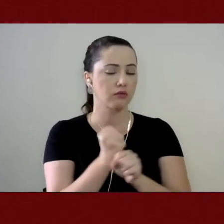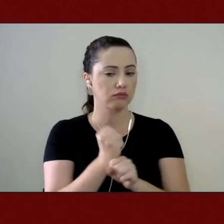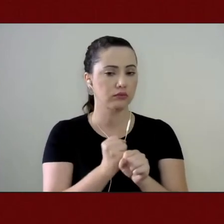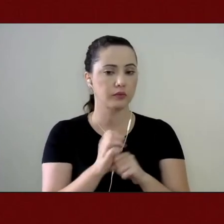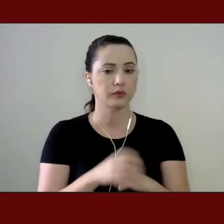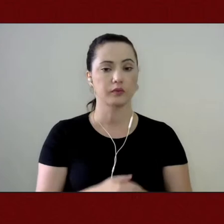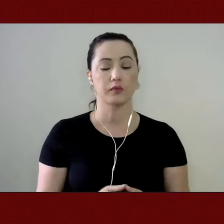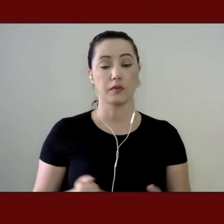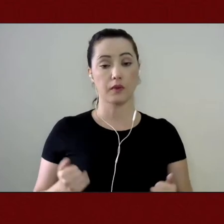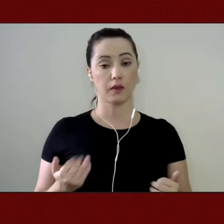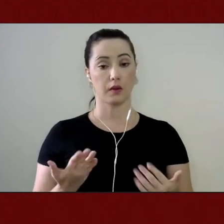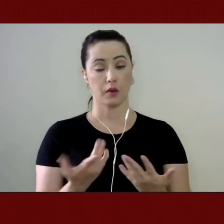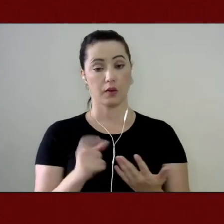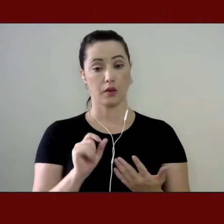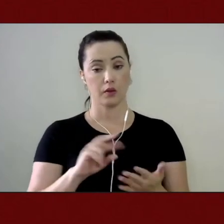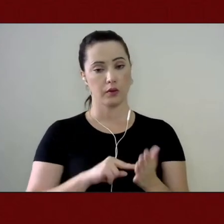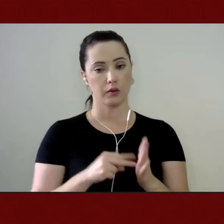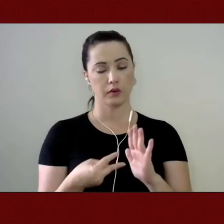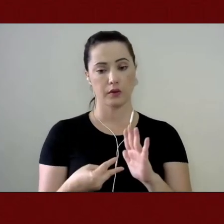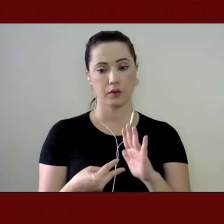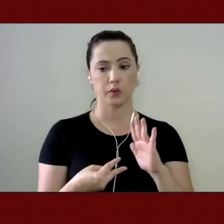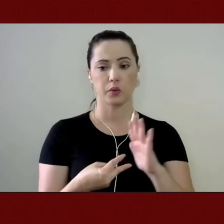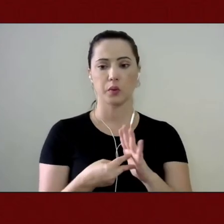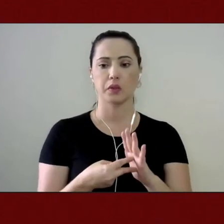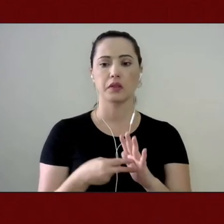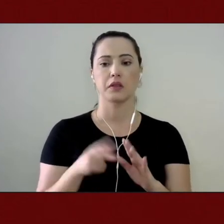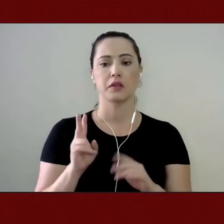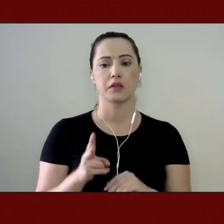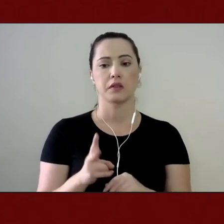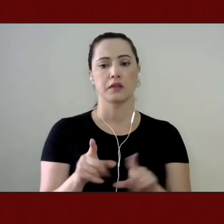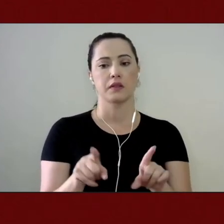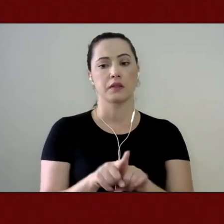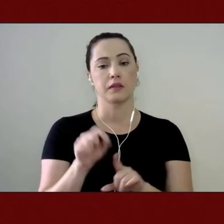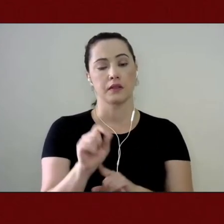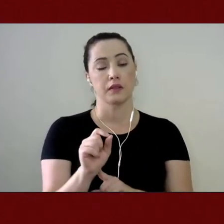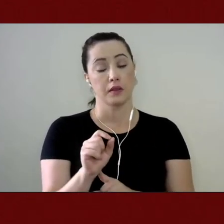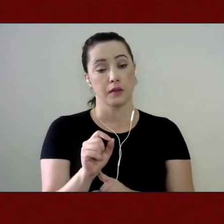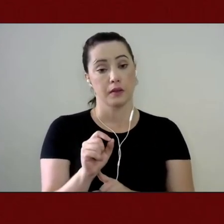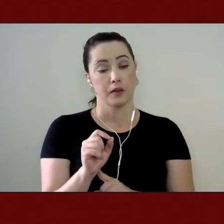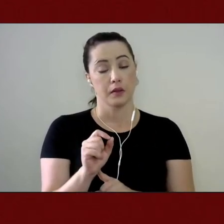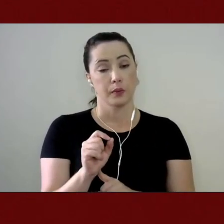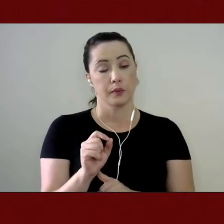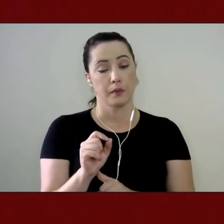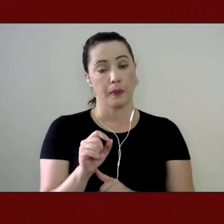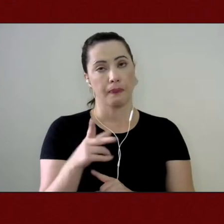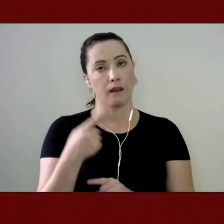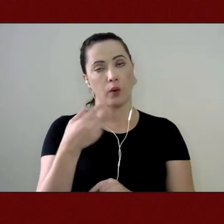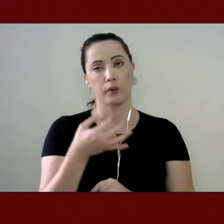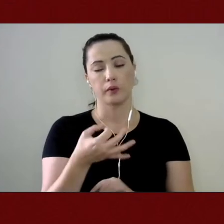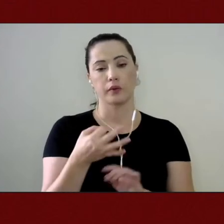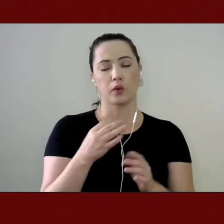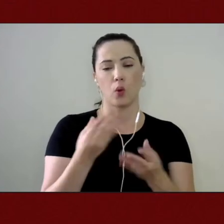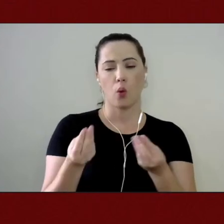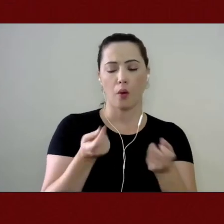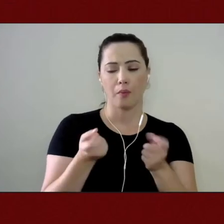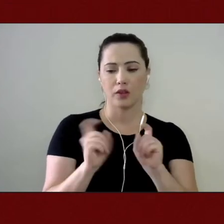De maneiras complexas e conflituais, divididos sobre o modo de gerenciar essa